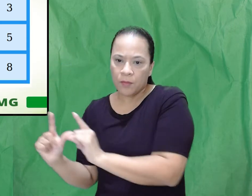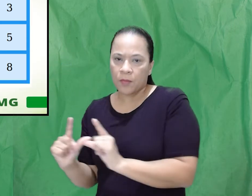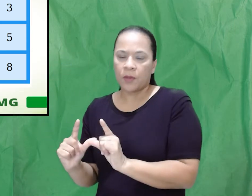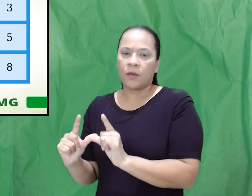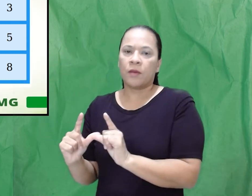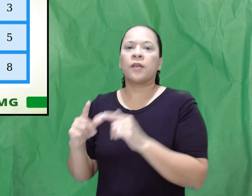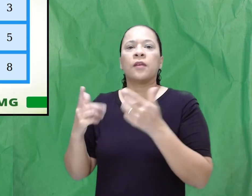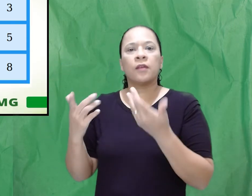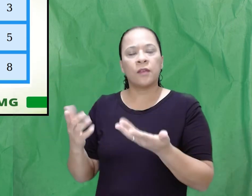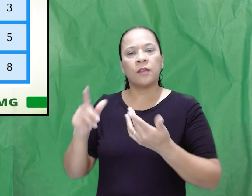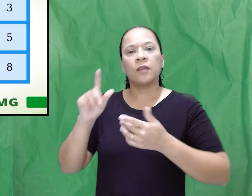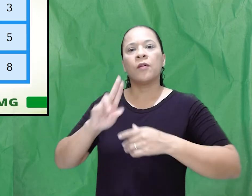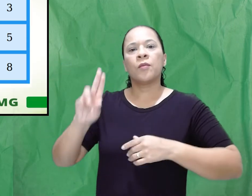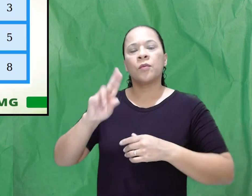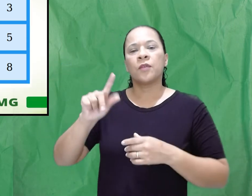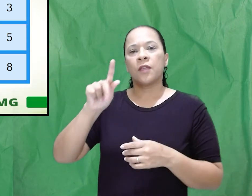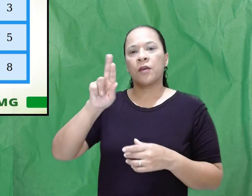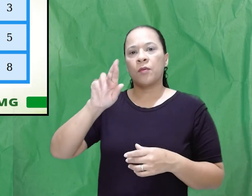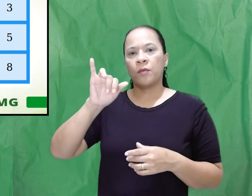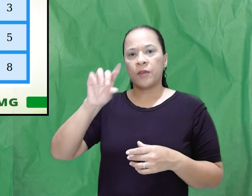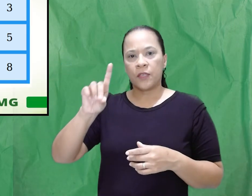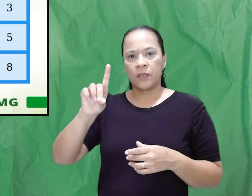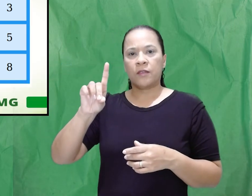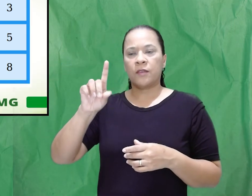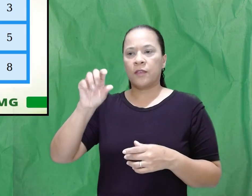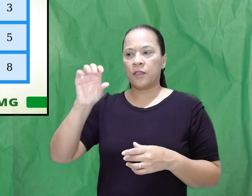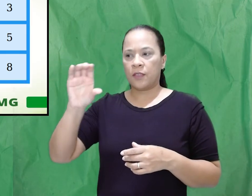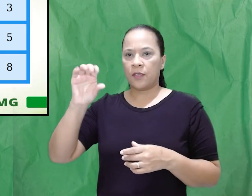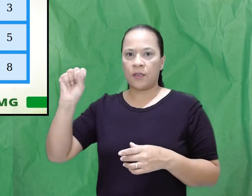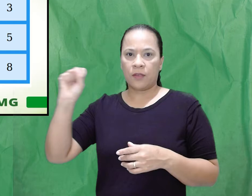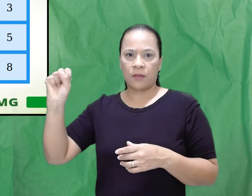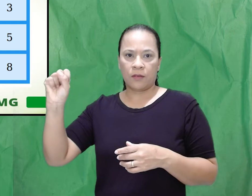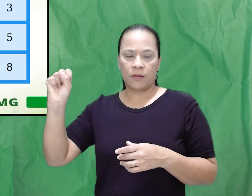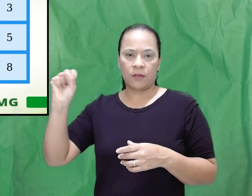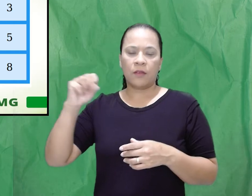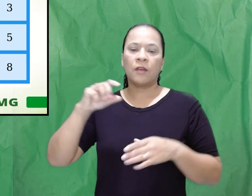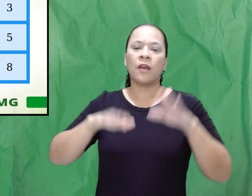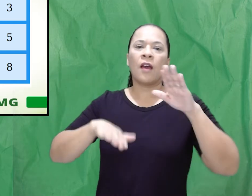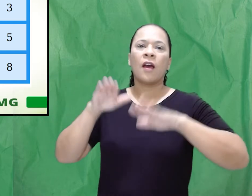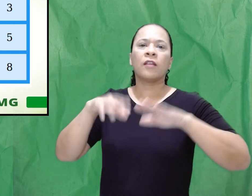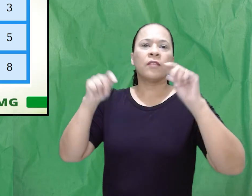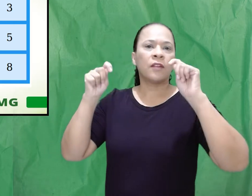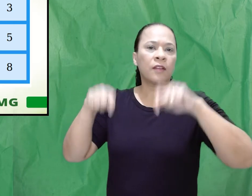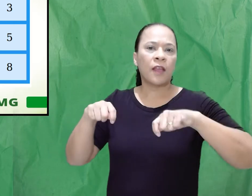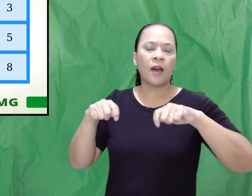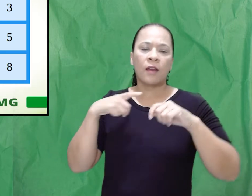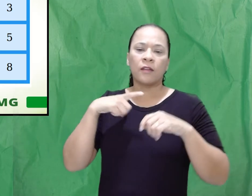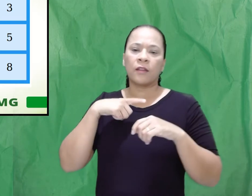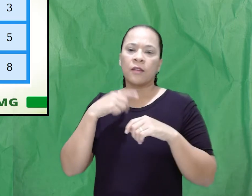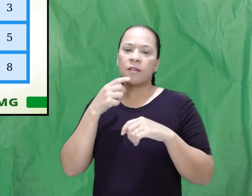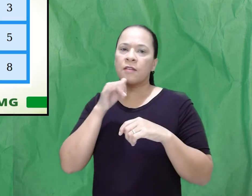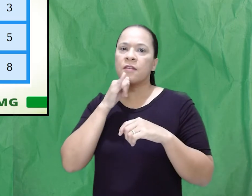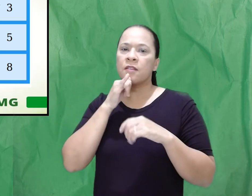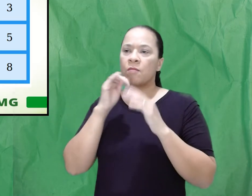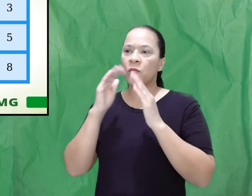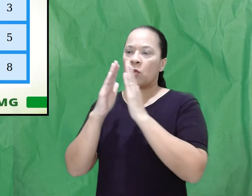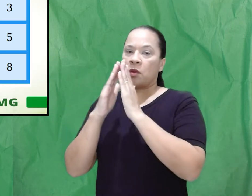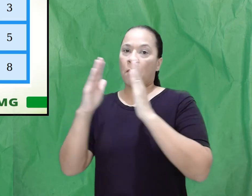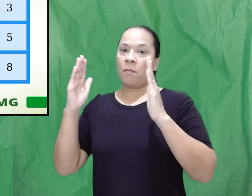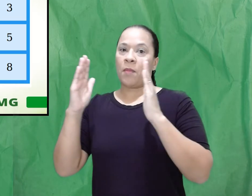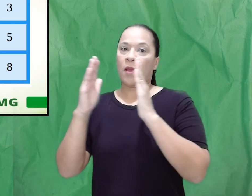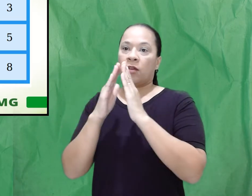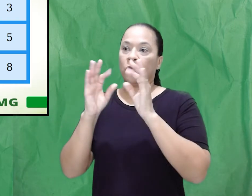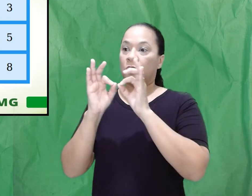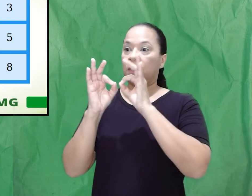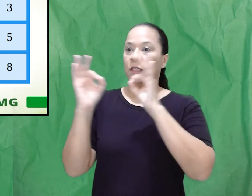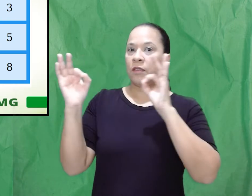Outra coisa no Grid CSS é que eu posso definir o espaçamento que está entre linhas em colunas. Por exemplo, esse azul aqui, ó, eu consigo definir o